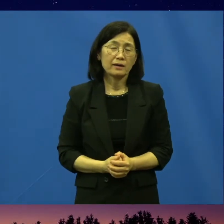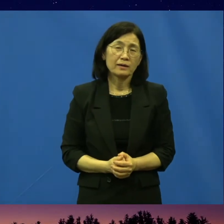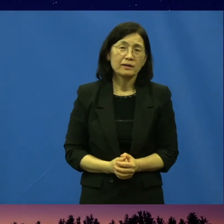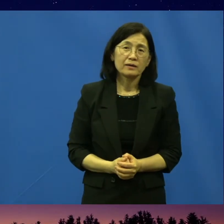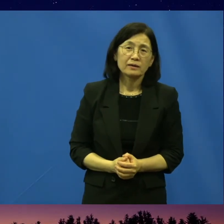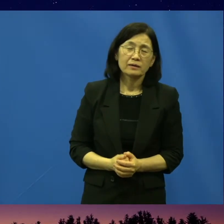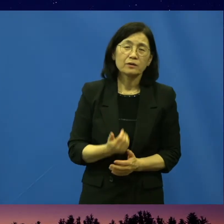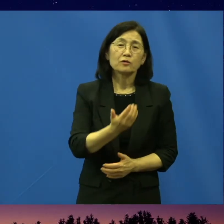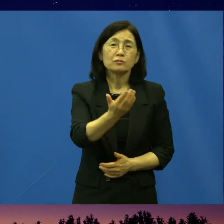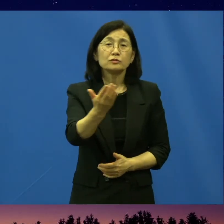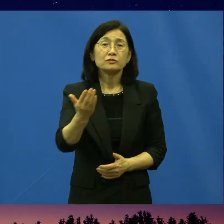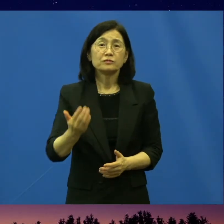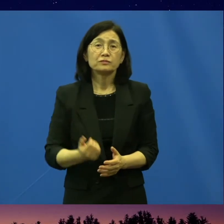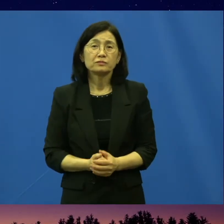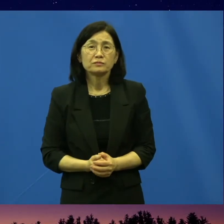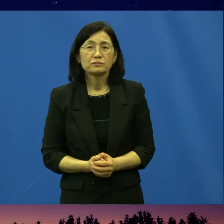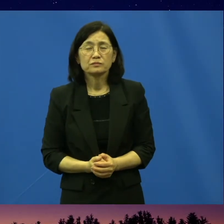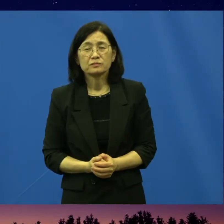여러분,